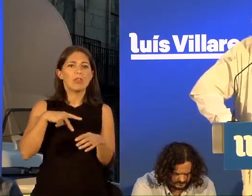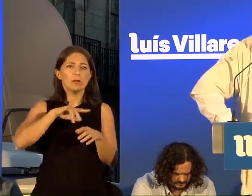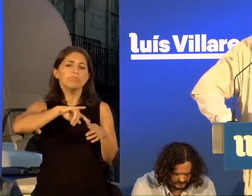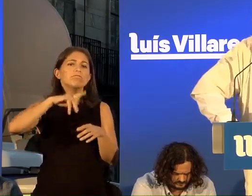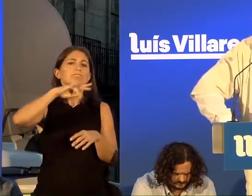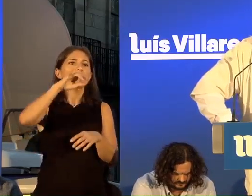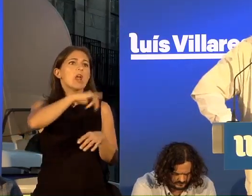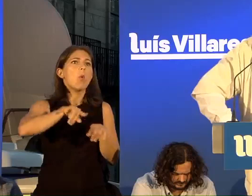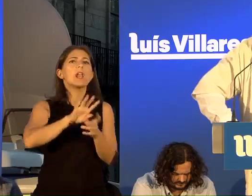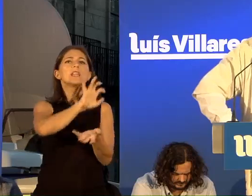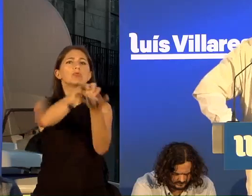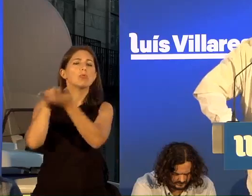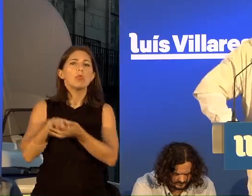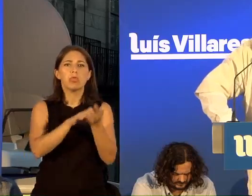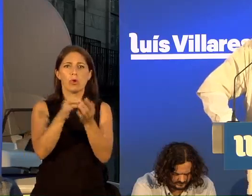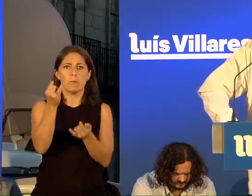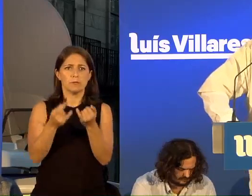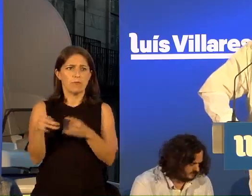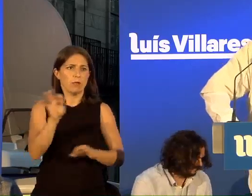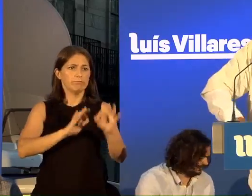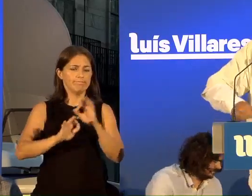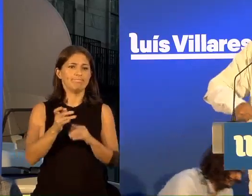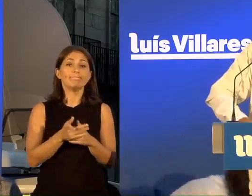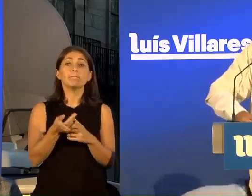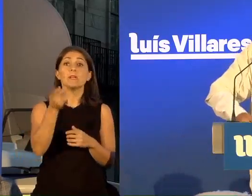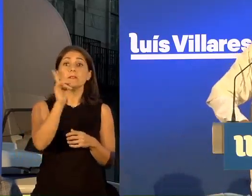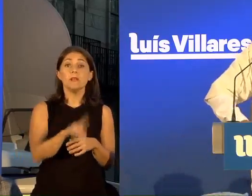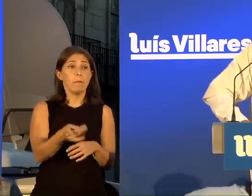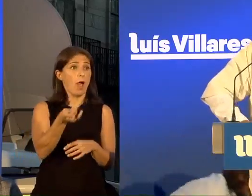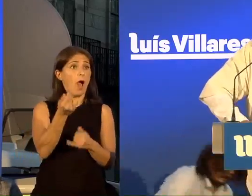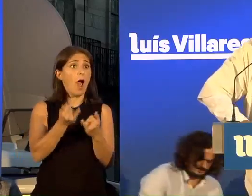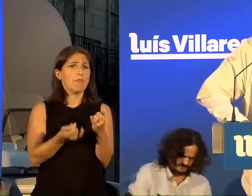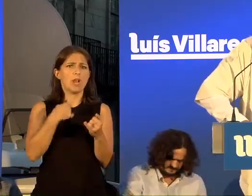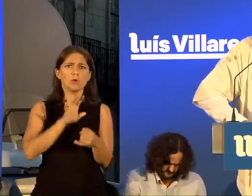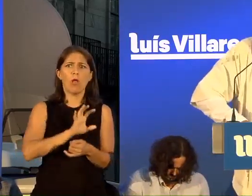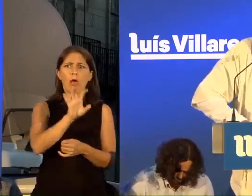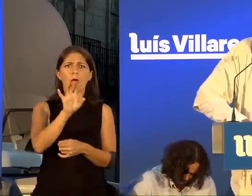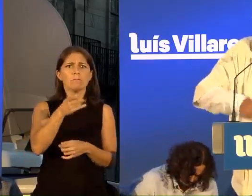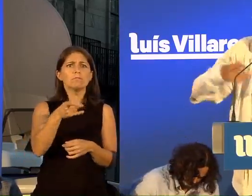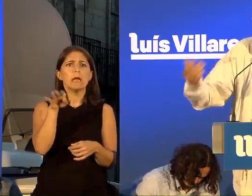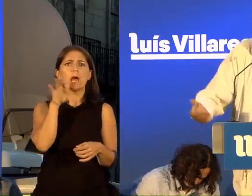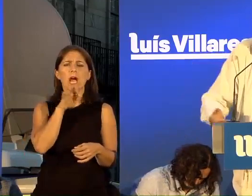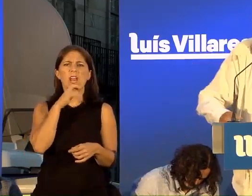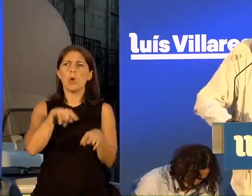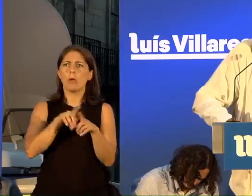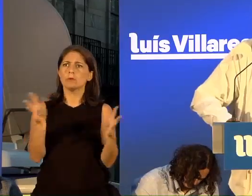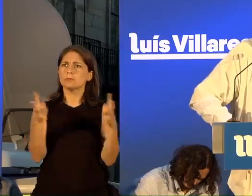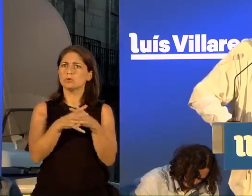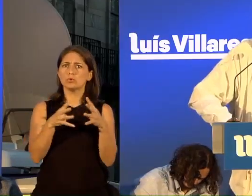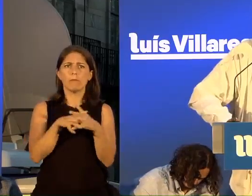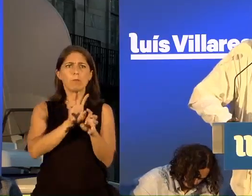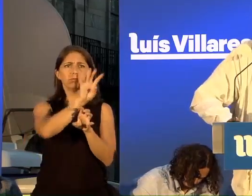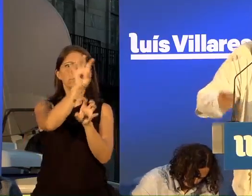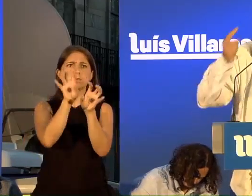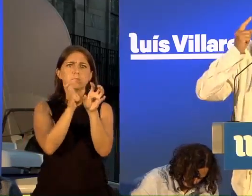en institucións, a Asamblea Nacionalista de Lugo 18, a primeira vez que se establece un Estado galego nunha estrutura federal confederal a nivel